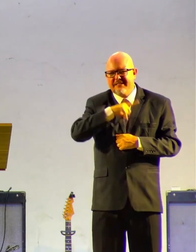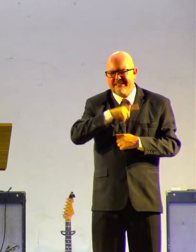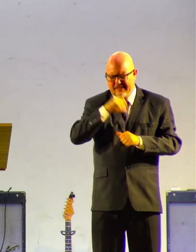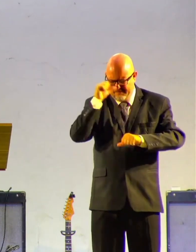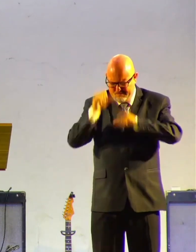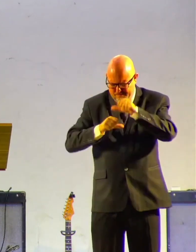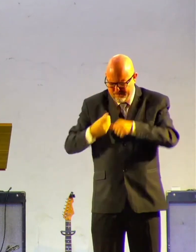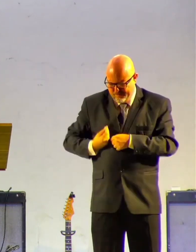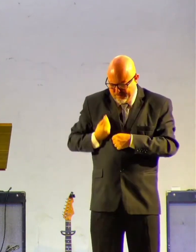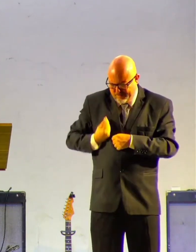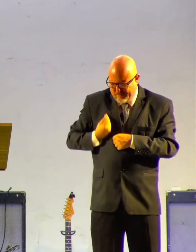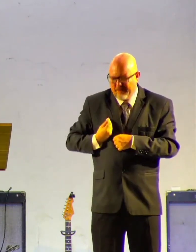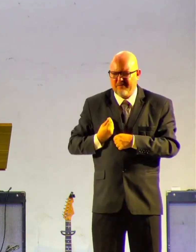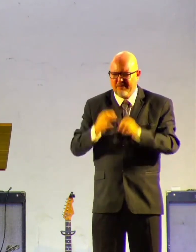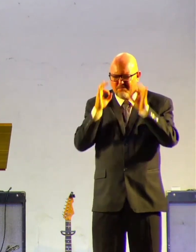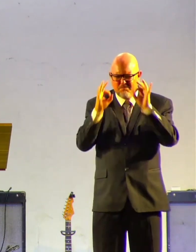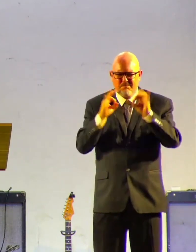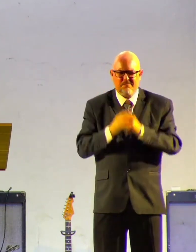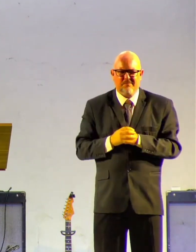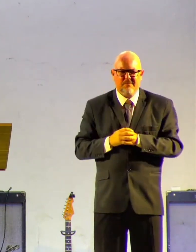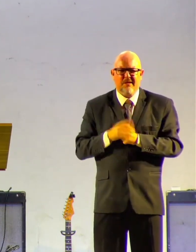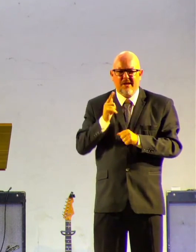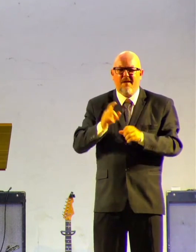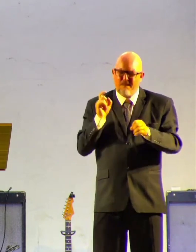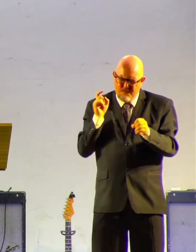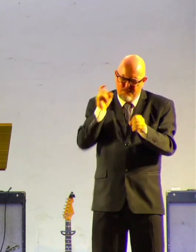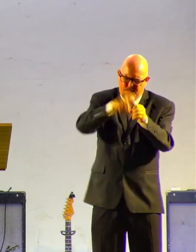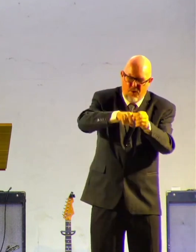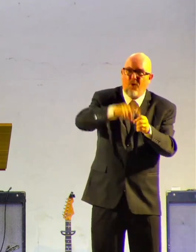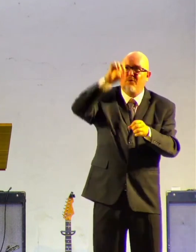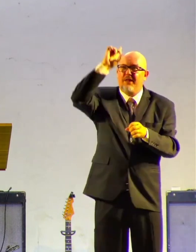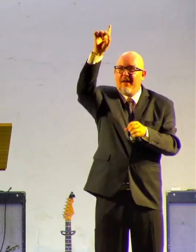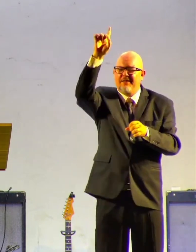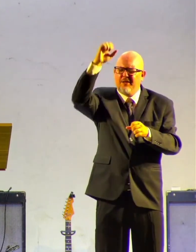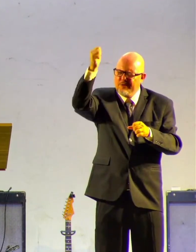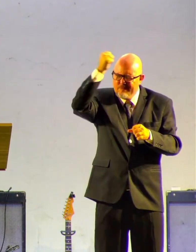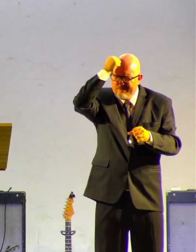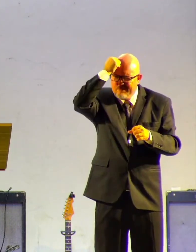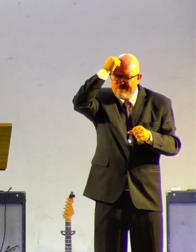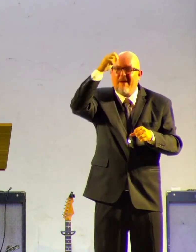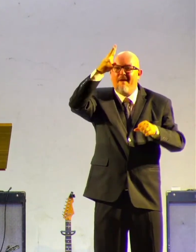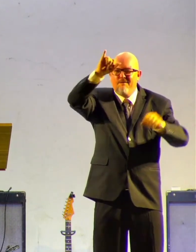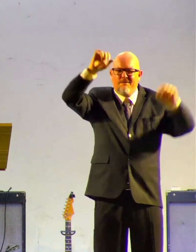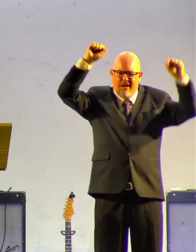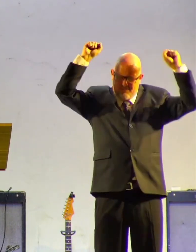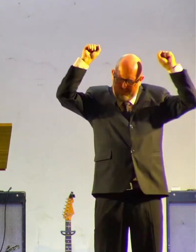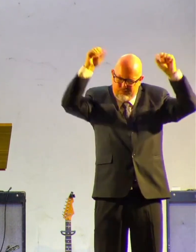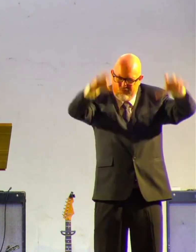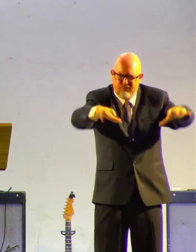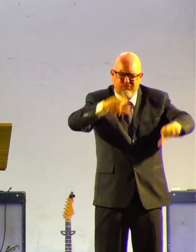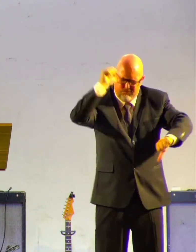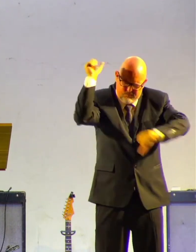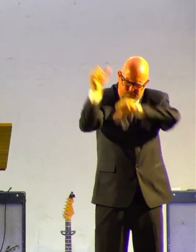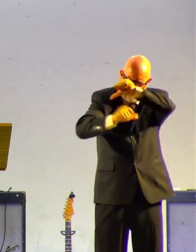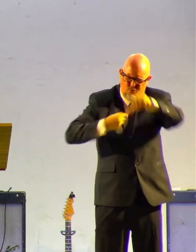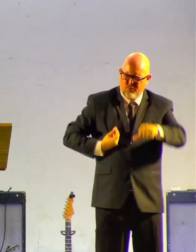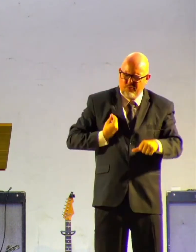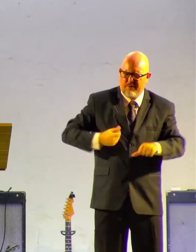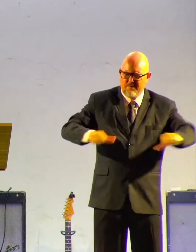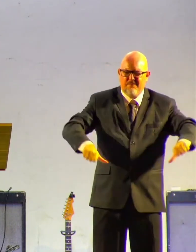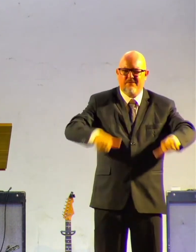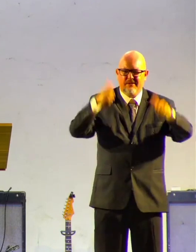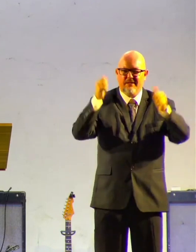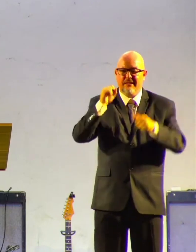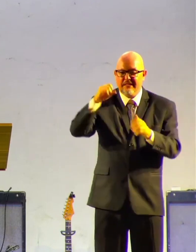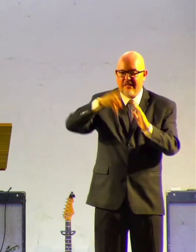emendemos o nosso caminho, a não ser que nós nos voltemos para o Senhor, as chuvas do avivamento serão retidas.